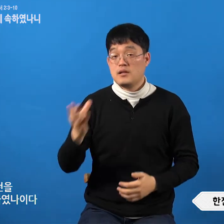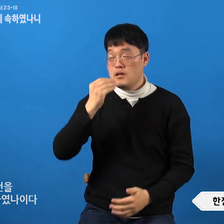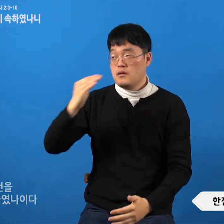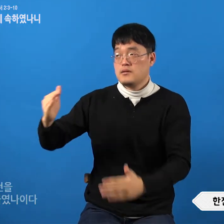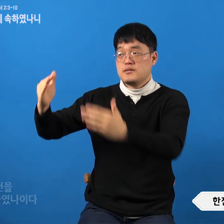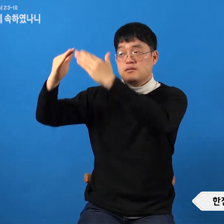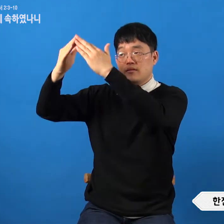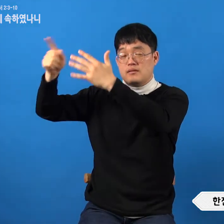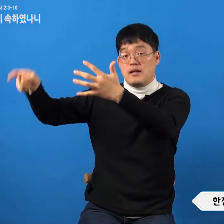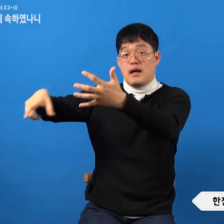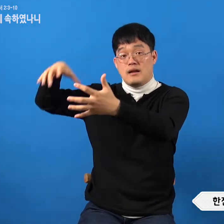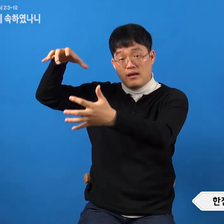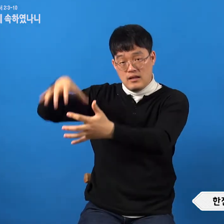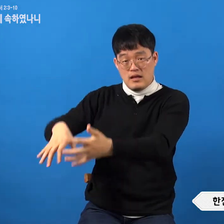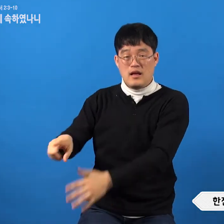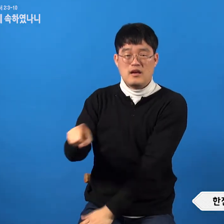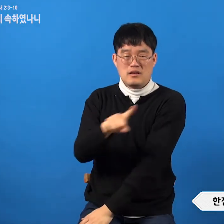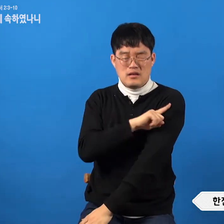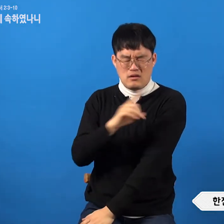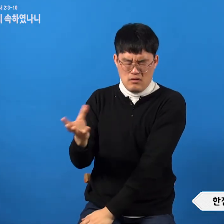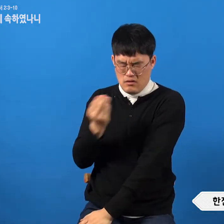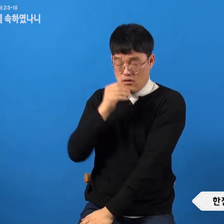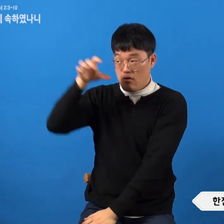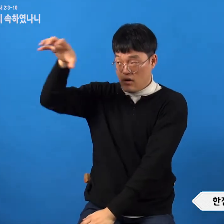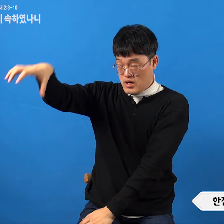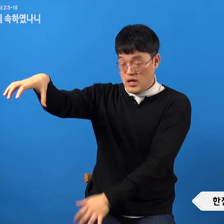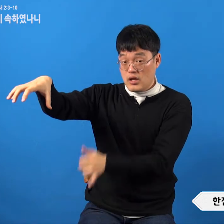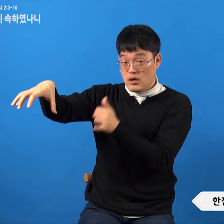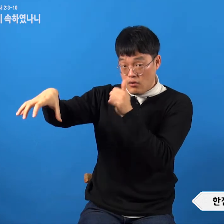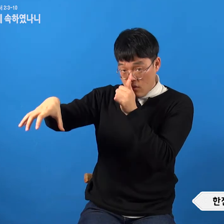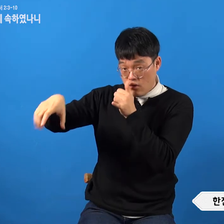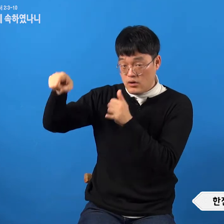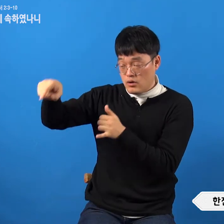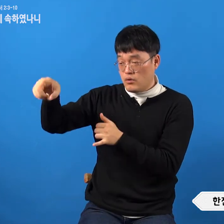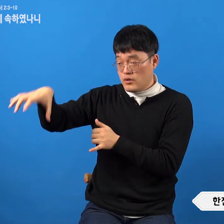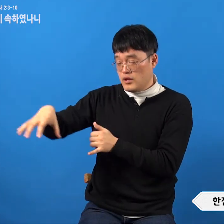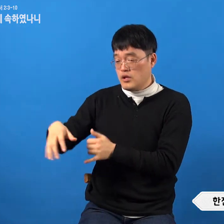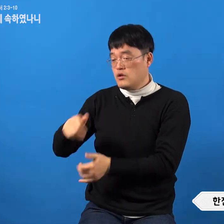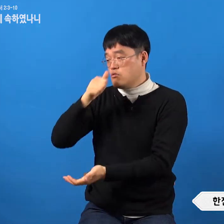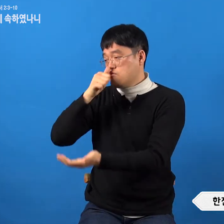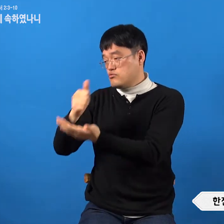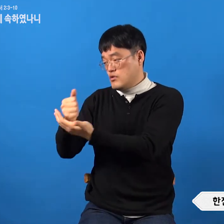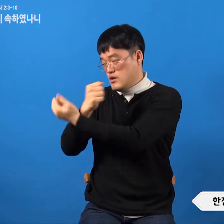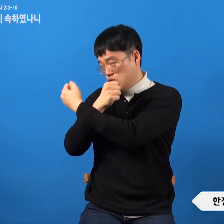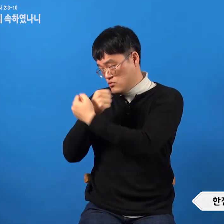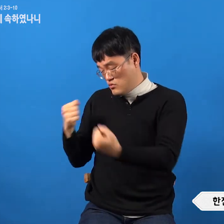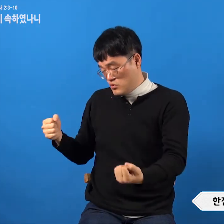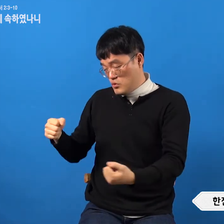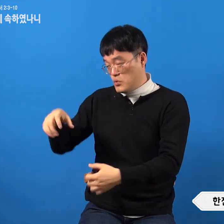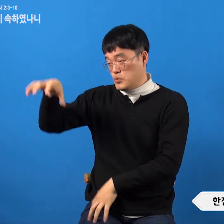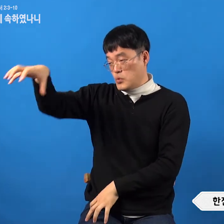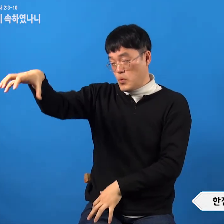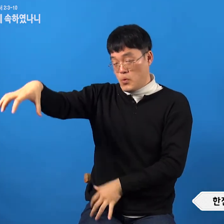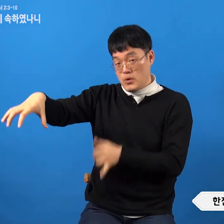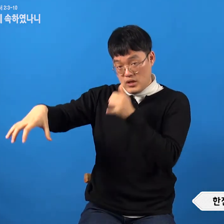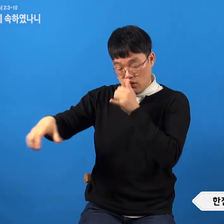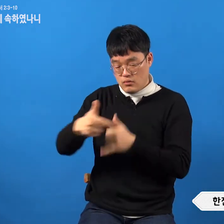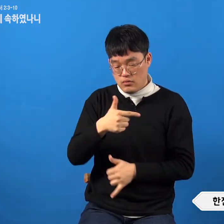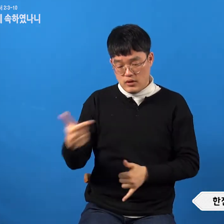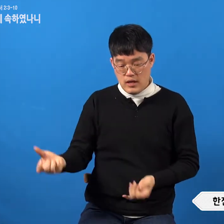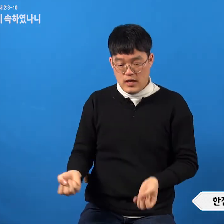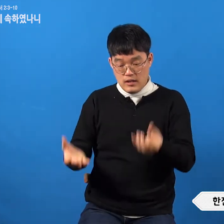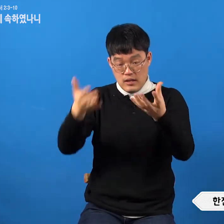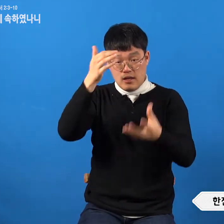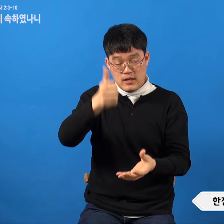성전 안에는 지성소가 있고 그 지성소 안에는 속죄소가 있습니다. 대제사장이 1년에